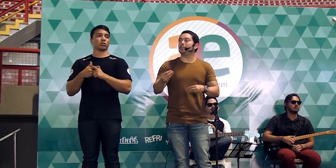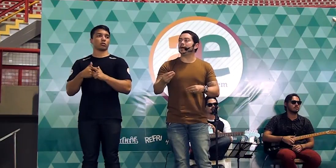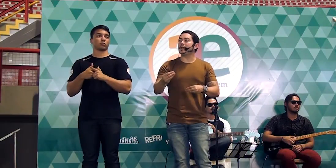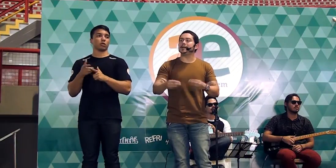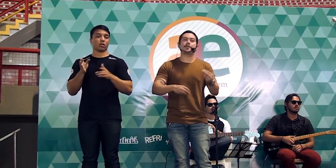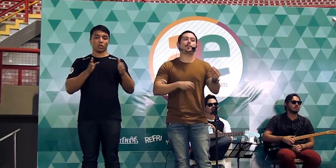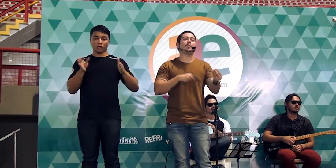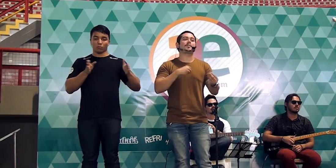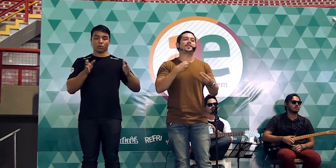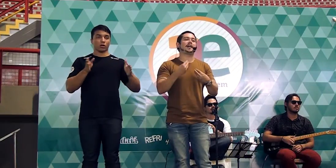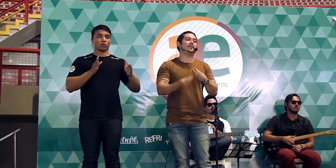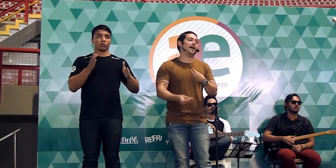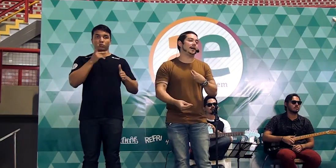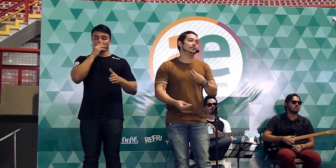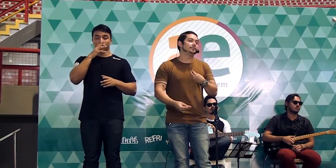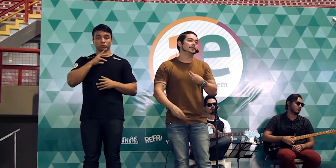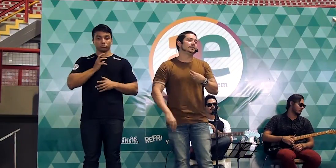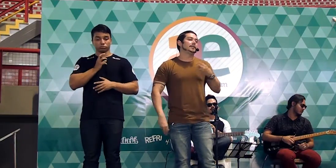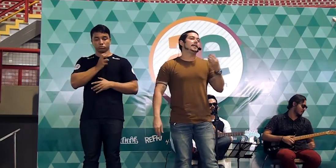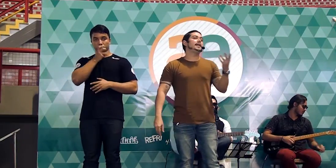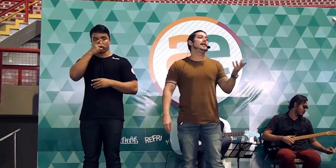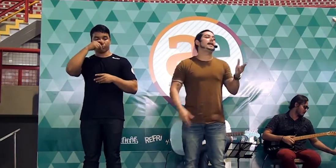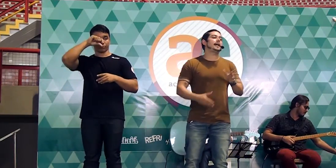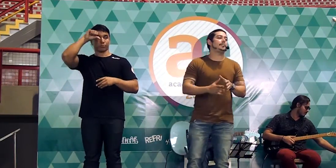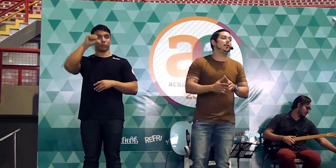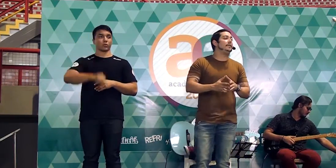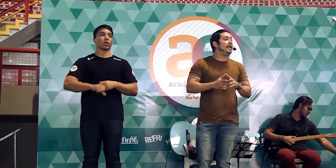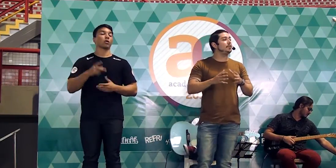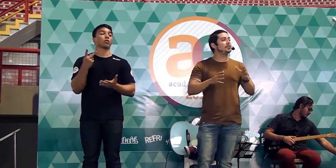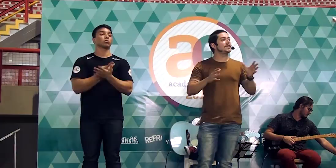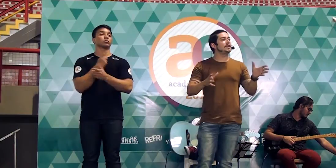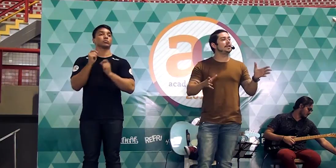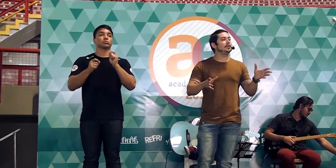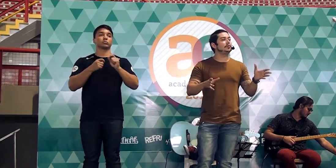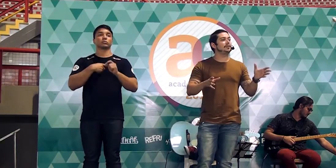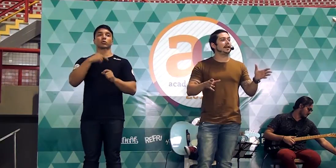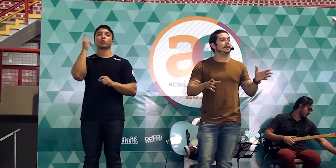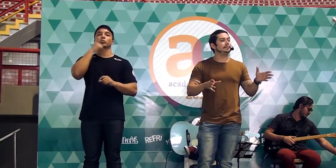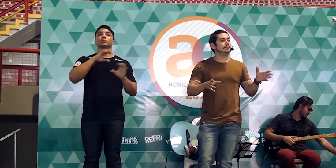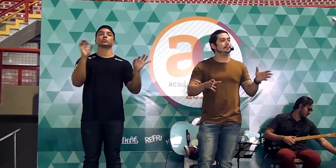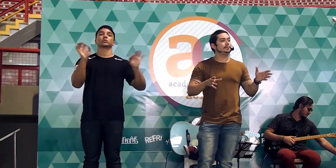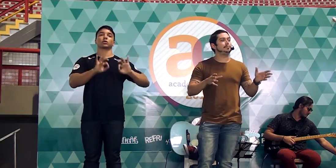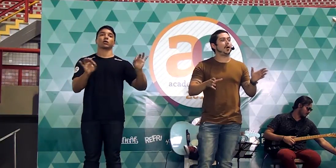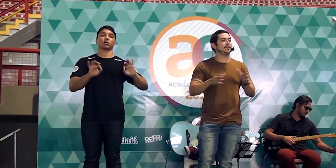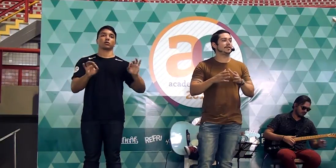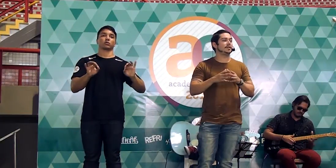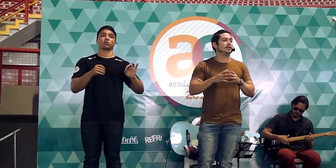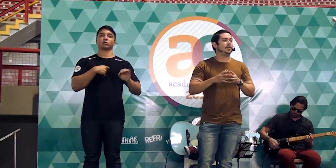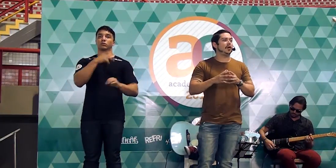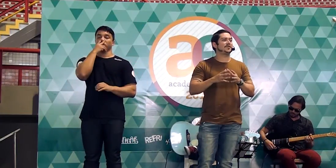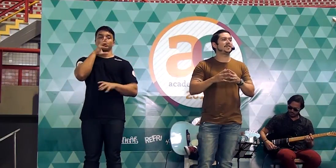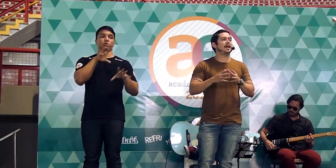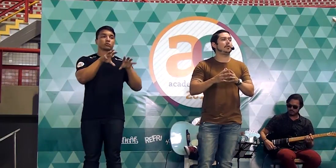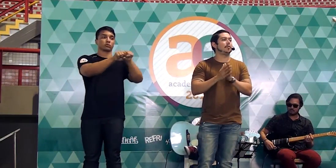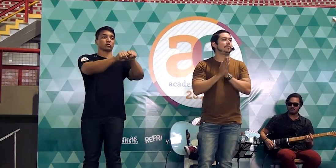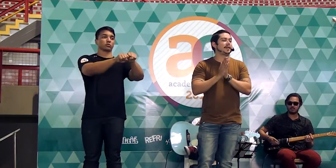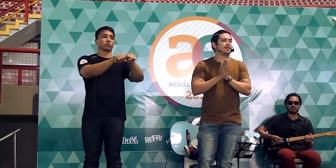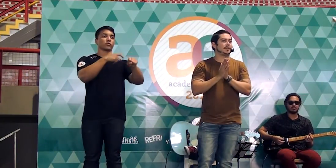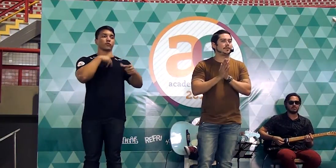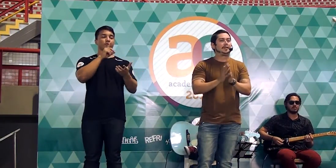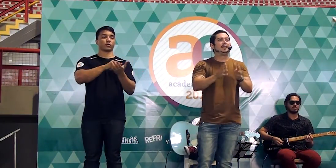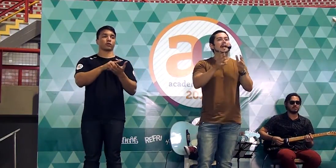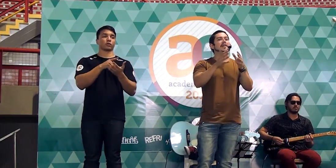durante a campanha. Esses problemas se agravaram e ele acabou nem conseguindo ter posse oficial